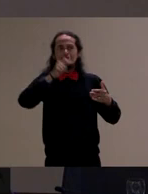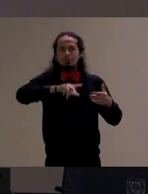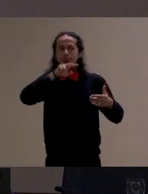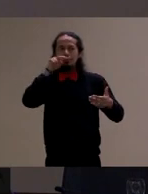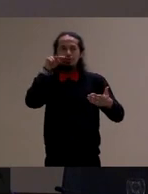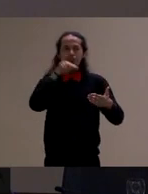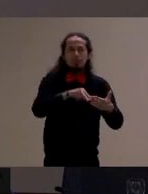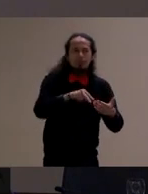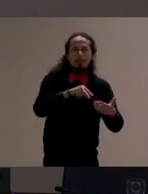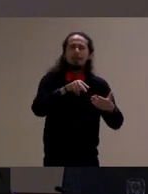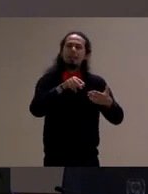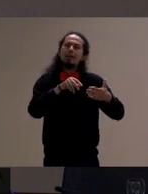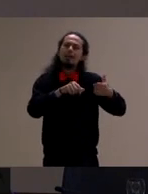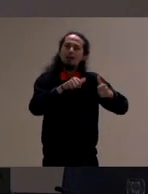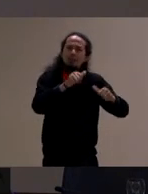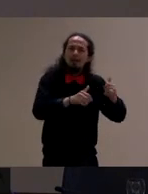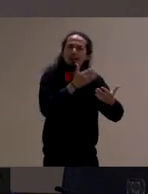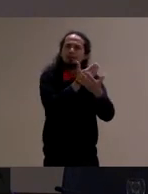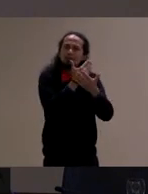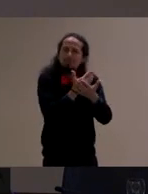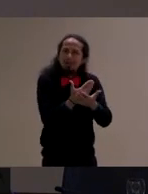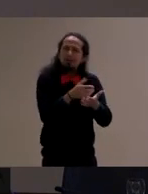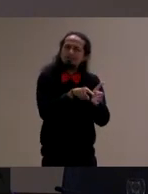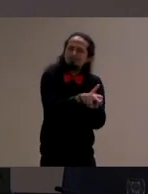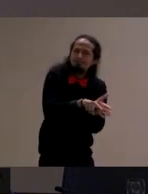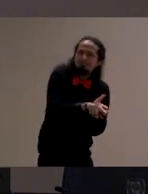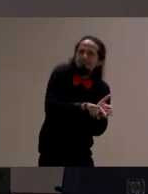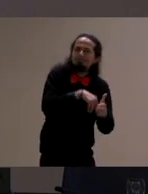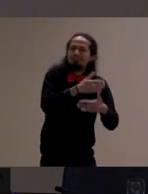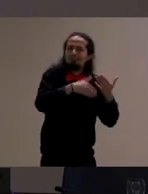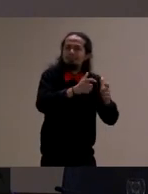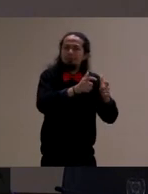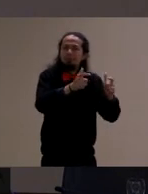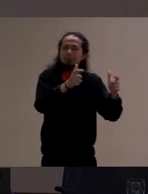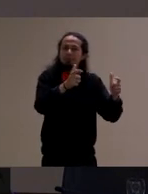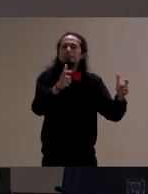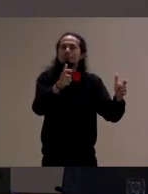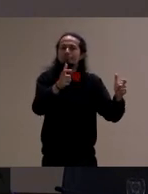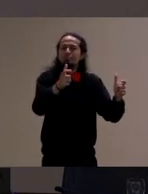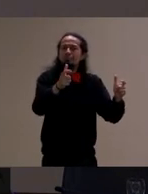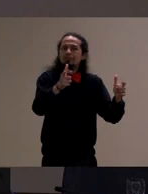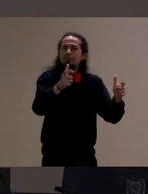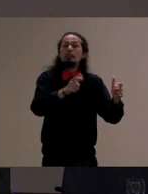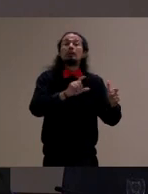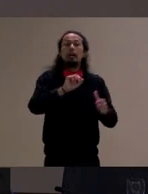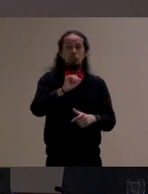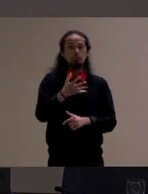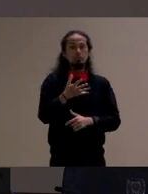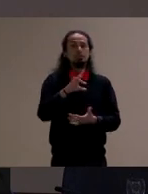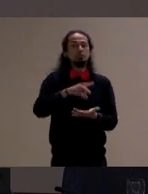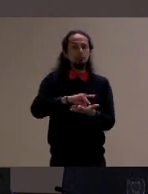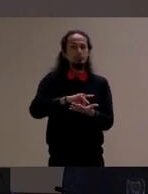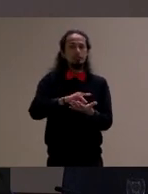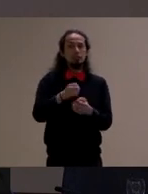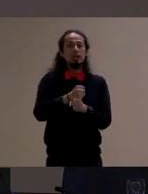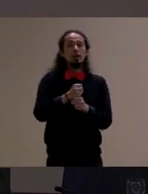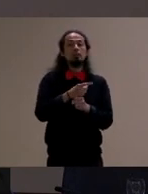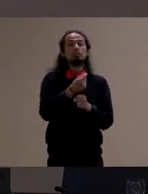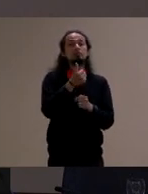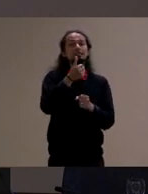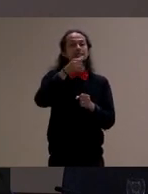ampliados isso se deu então Na continuidade lá né então em 2020 né